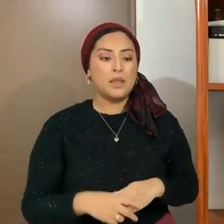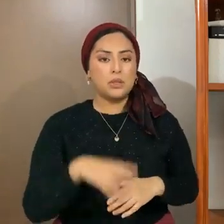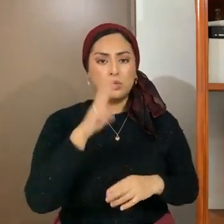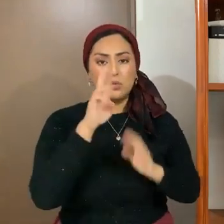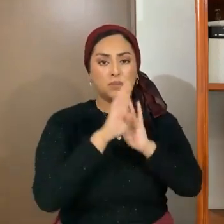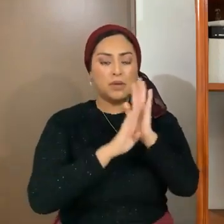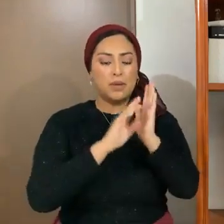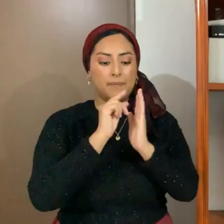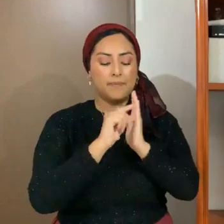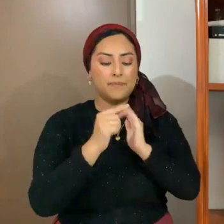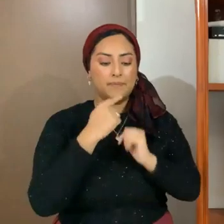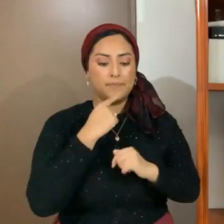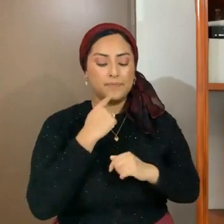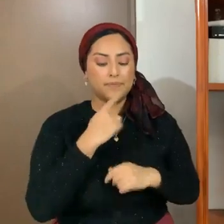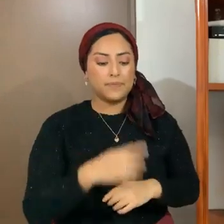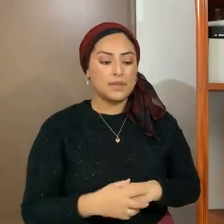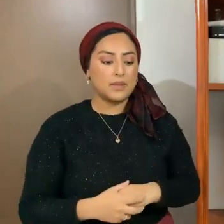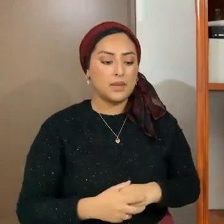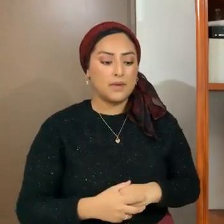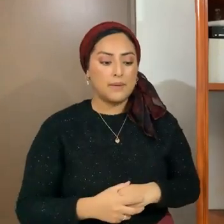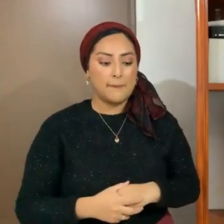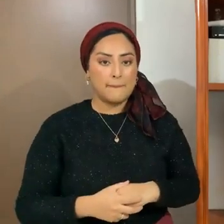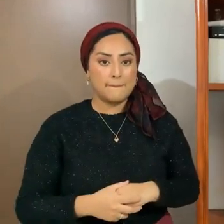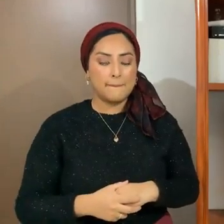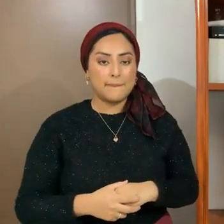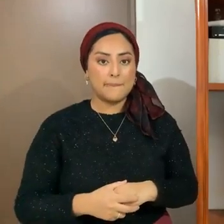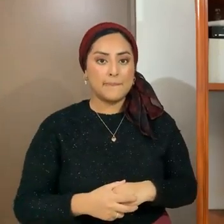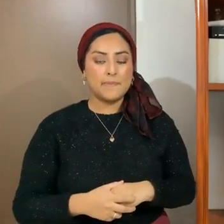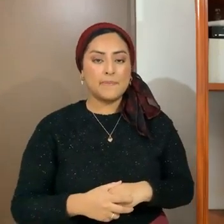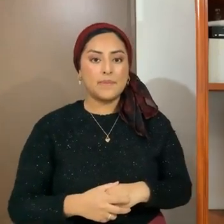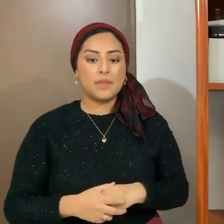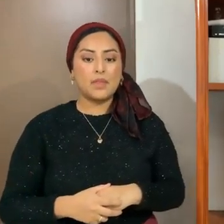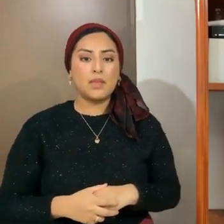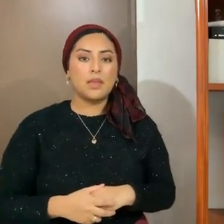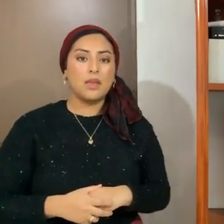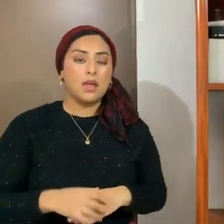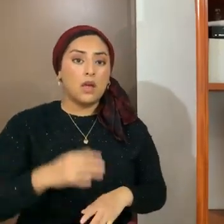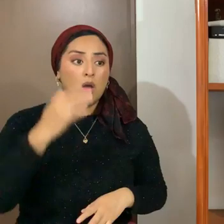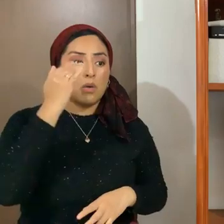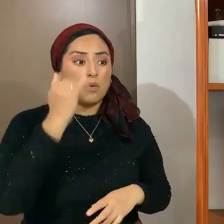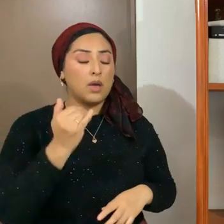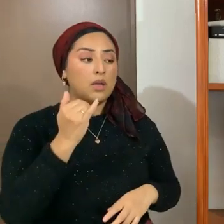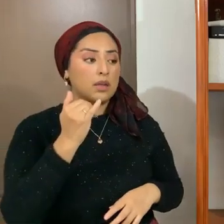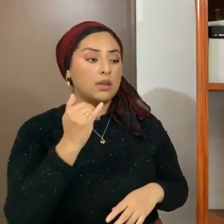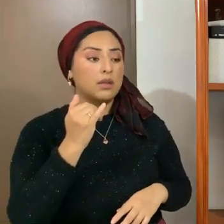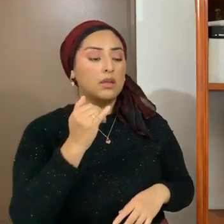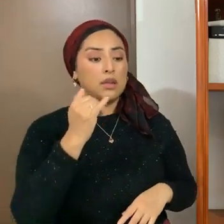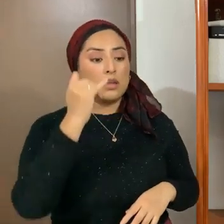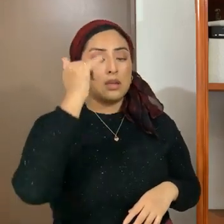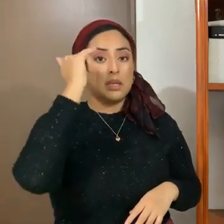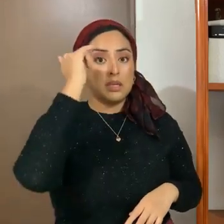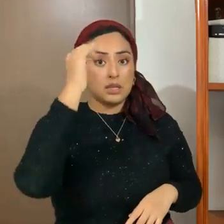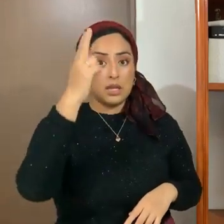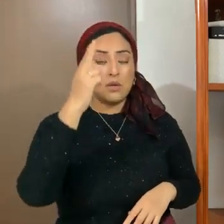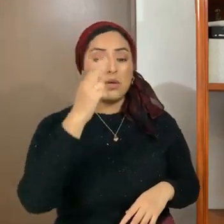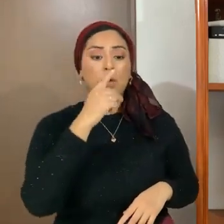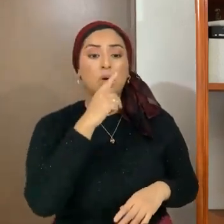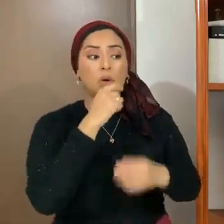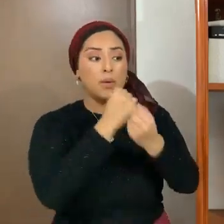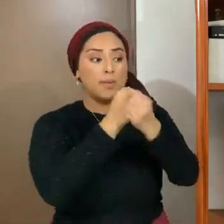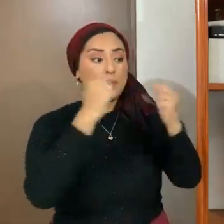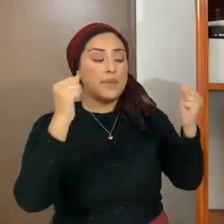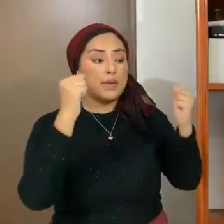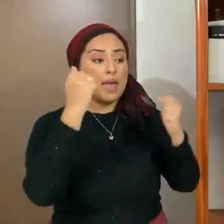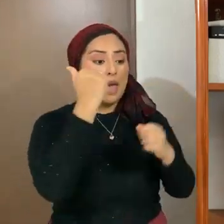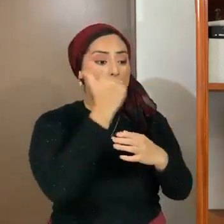2 versos, Isaías 29, versos 22 y 23. Por tanto, dice allá, por tanto Yahweh, que redimió a Abraham,